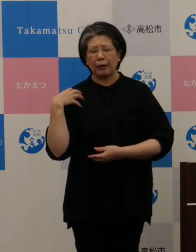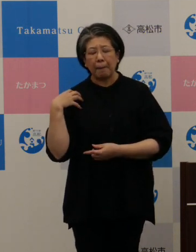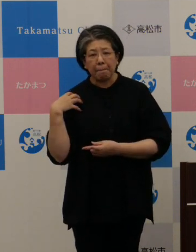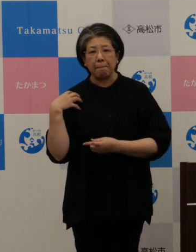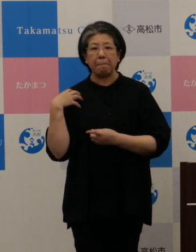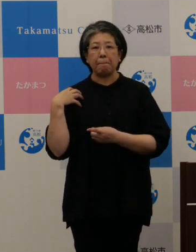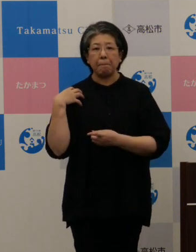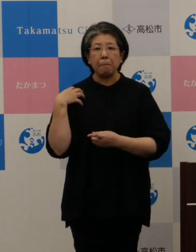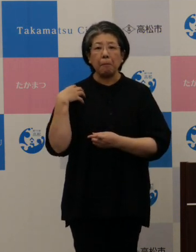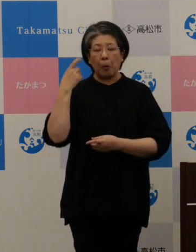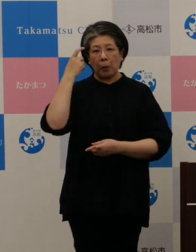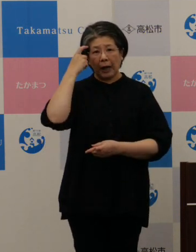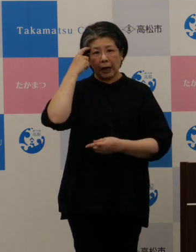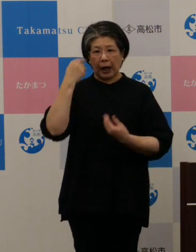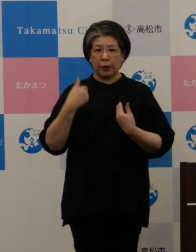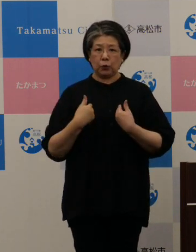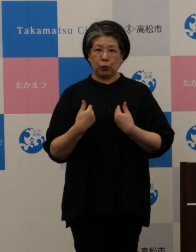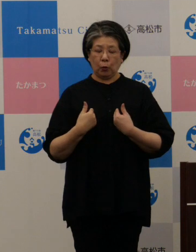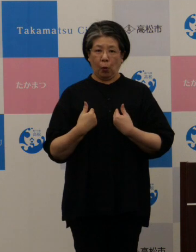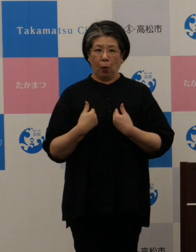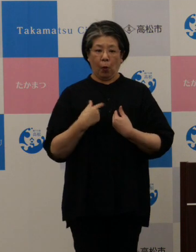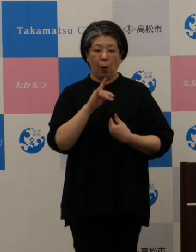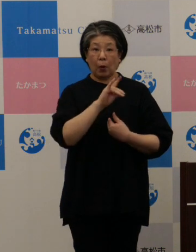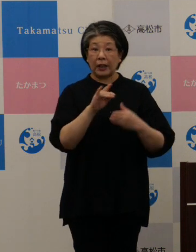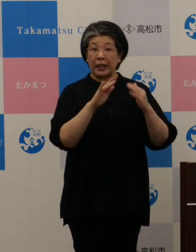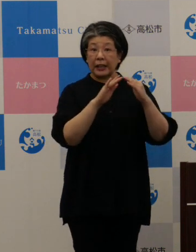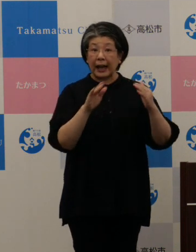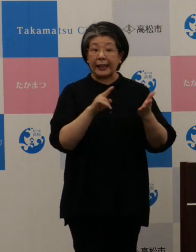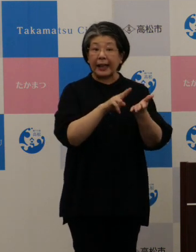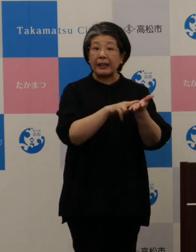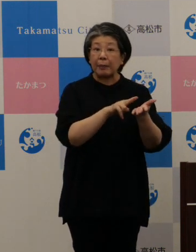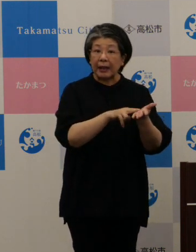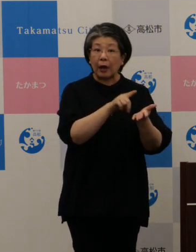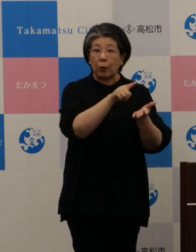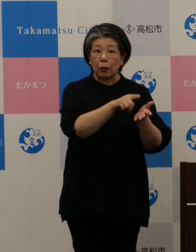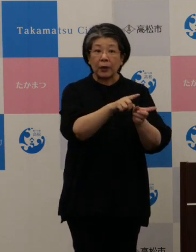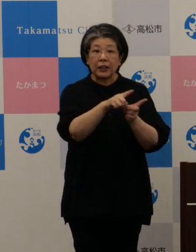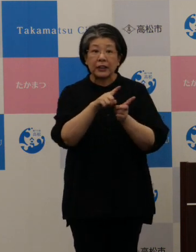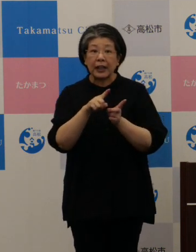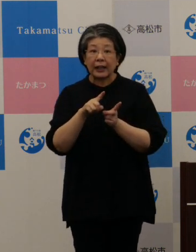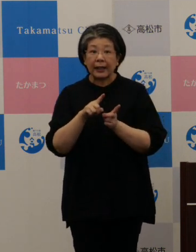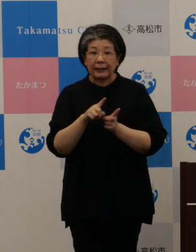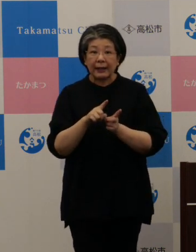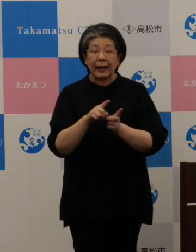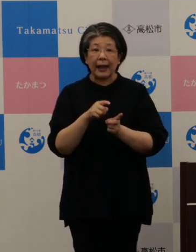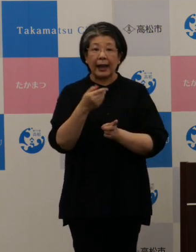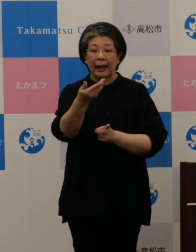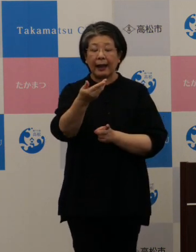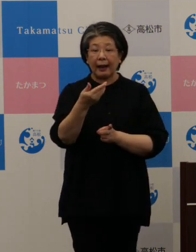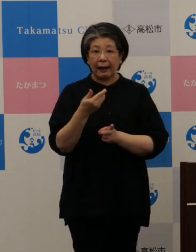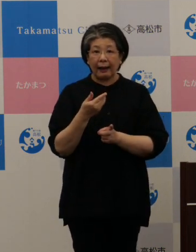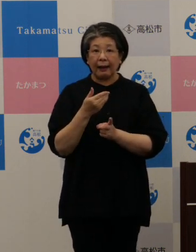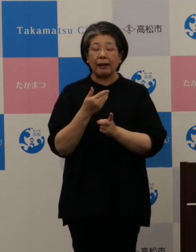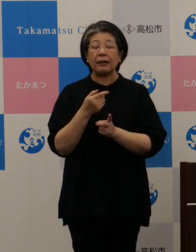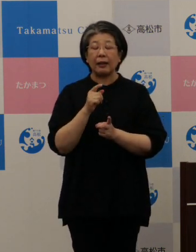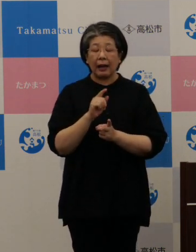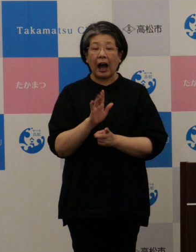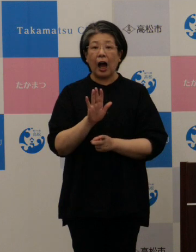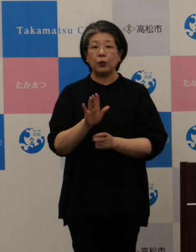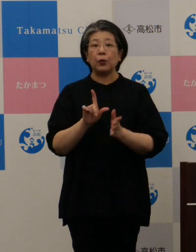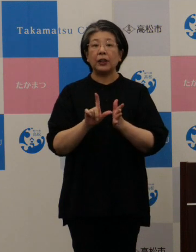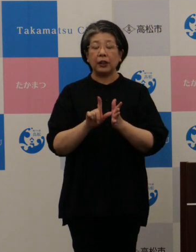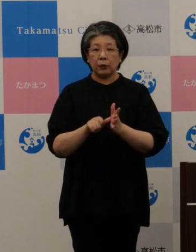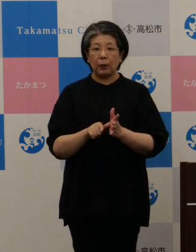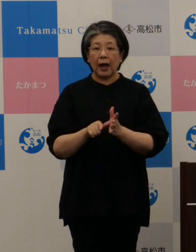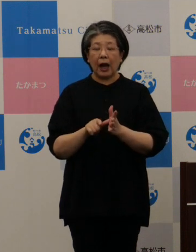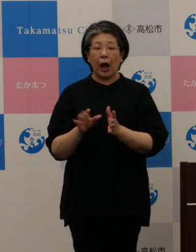ません。ただ議会でこう決めたものに従って質疑が出てきた以上は対応として